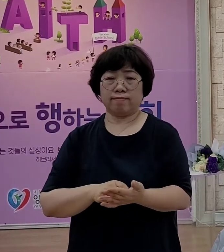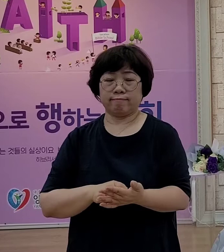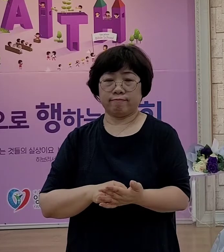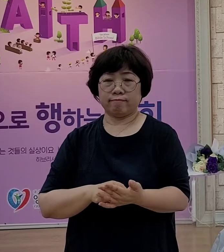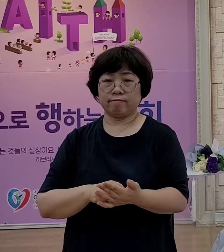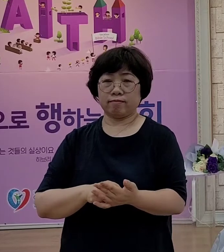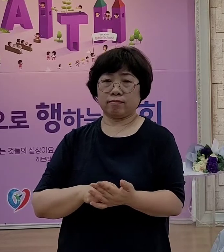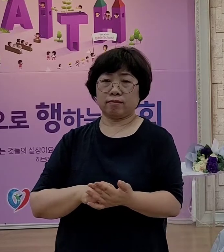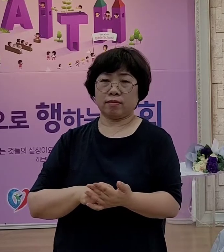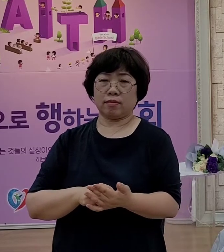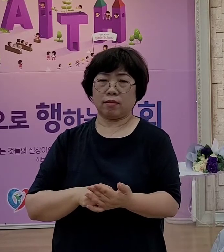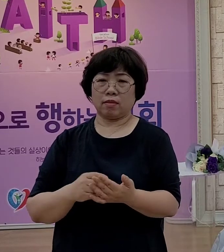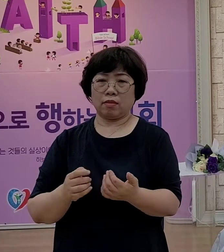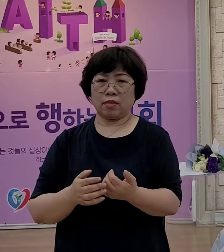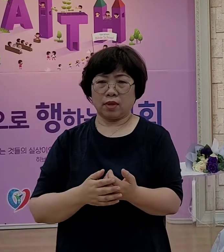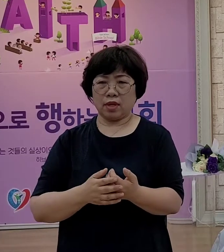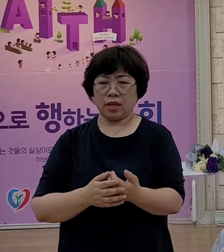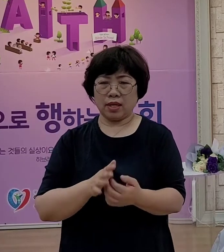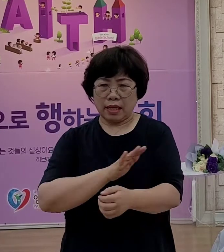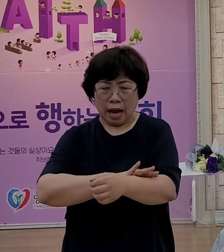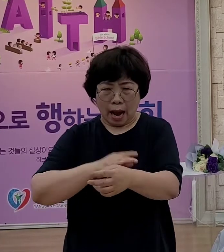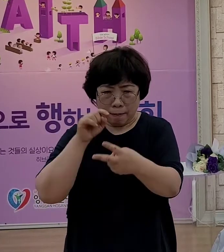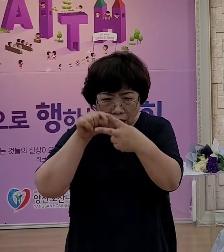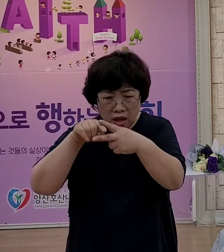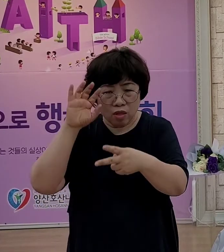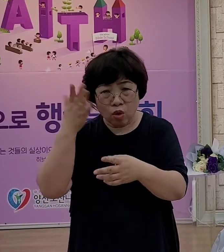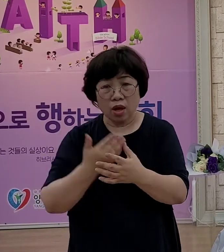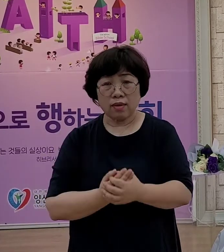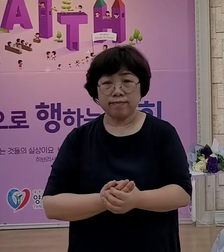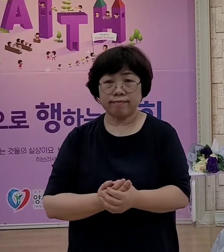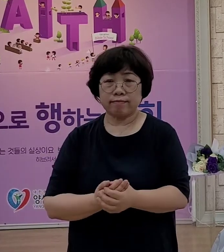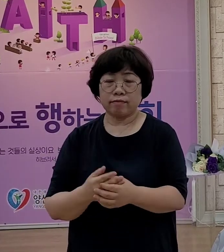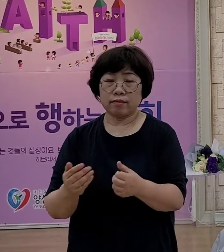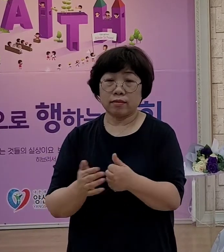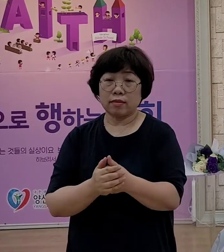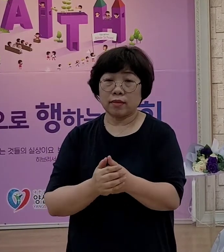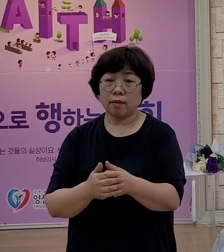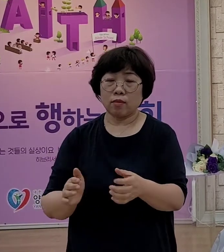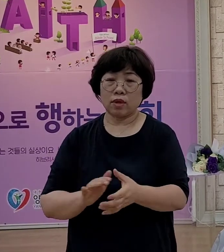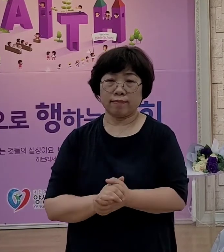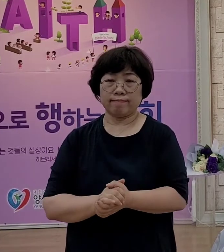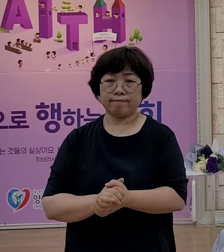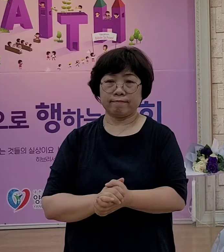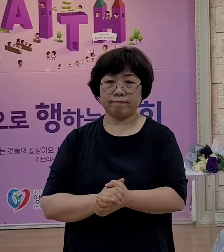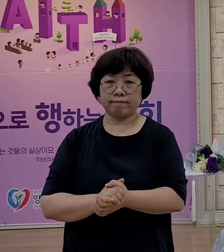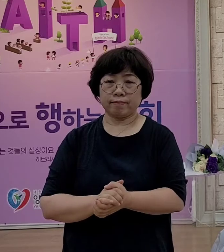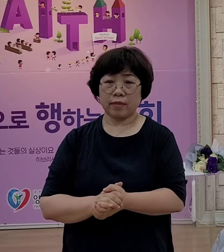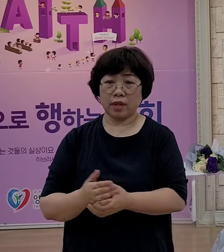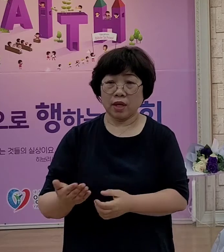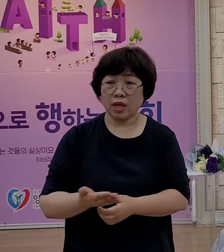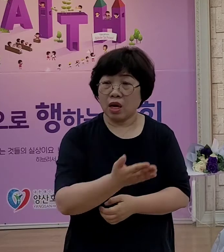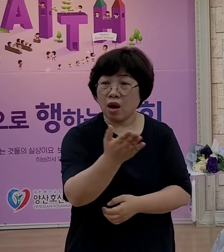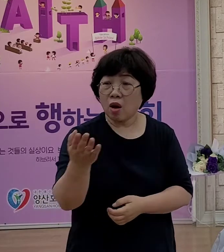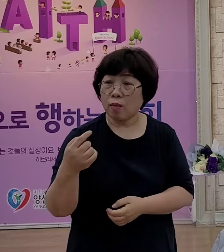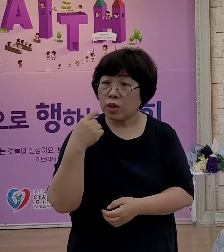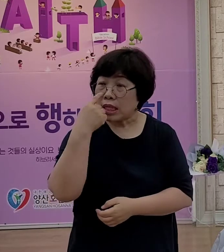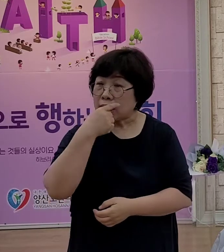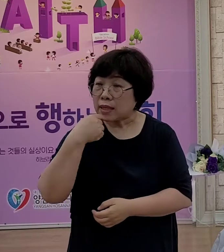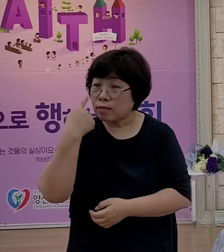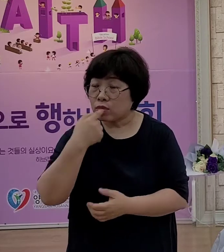우리가 직시할 수 있어야 됩니다. 그래서 오늘 이 말씀을 보면서 여러분의